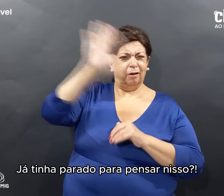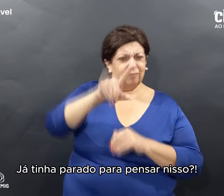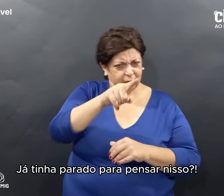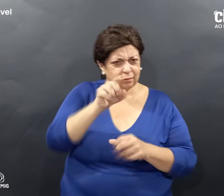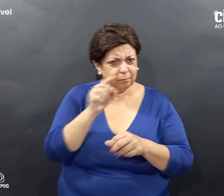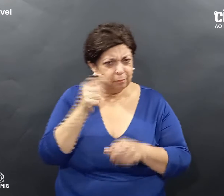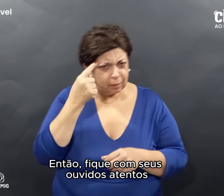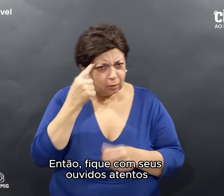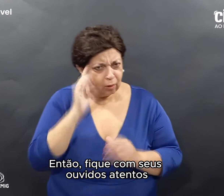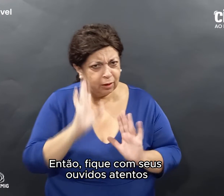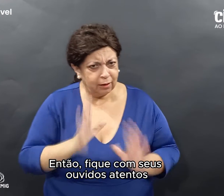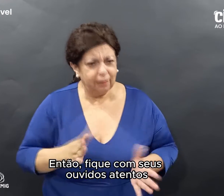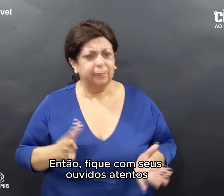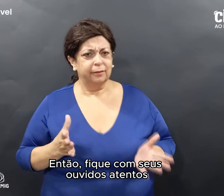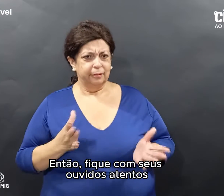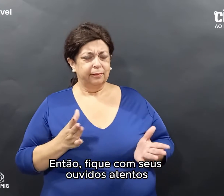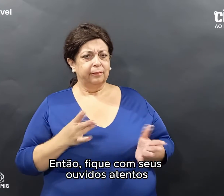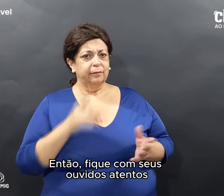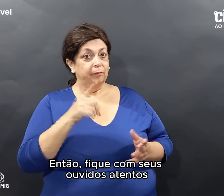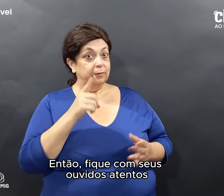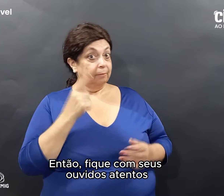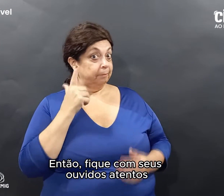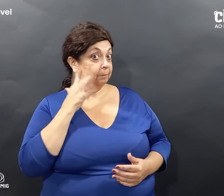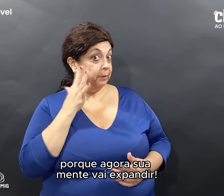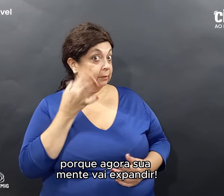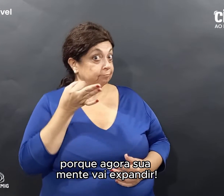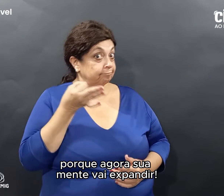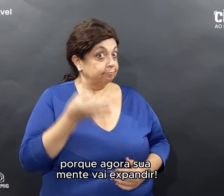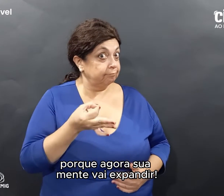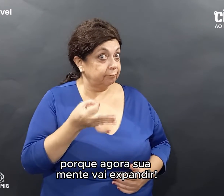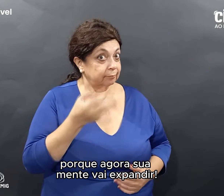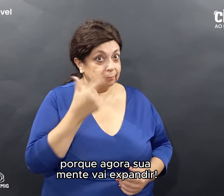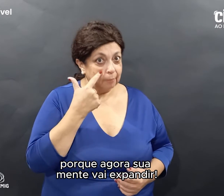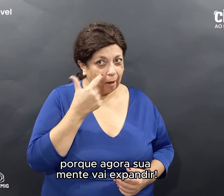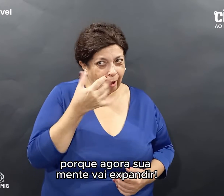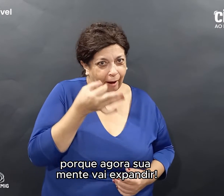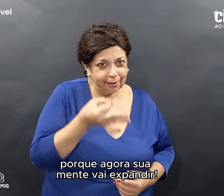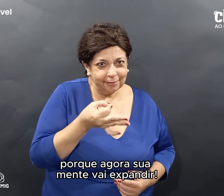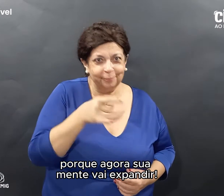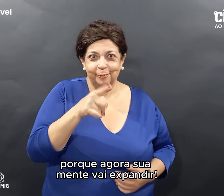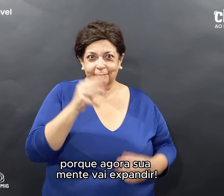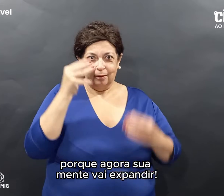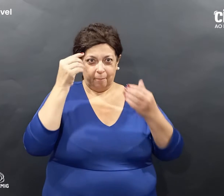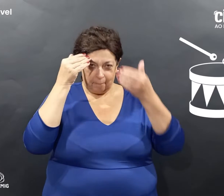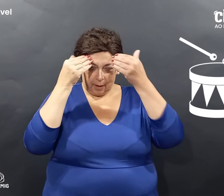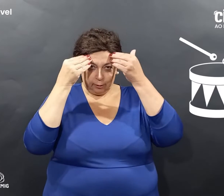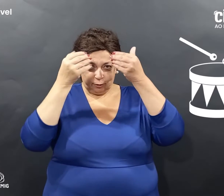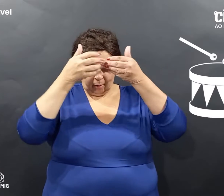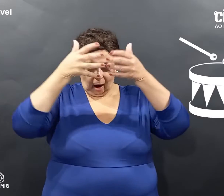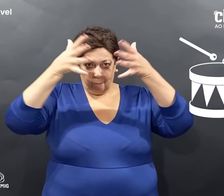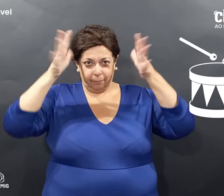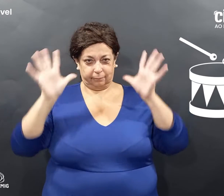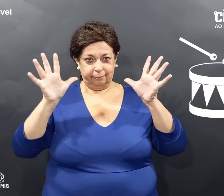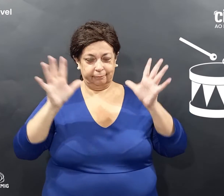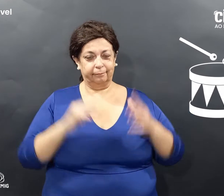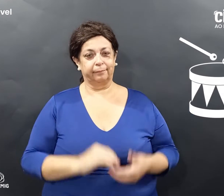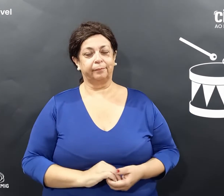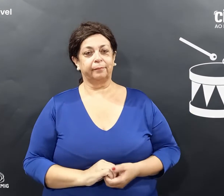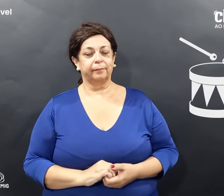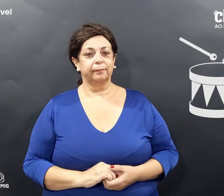pensar nisso? Então fique com seus ouvidos atentos, porque agora sua mente vai expandir.